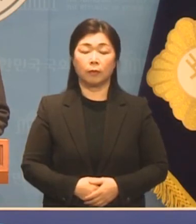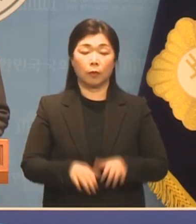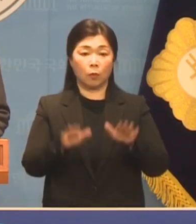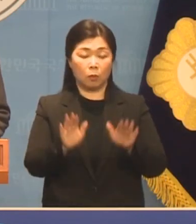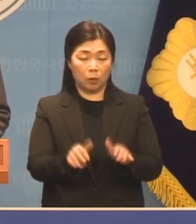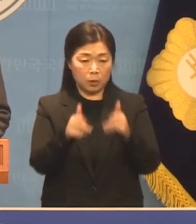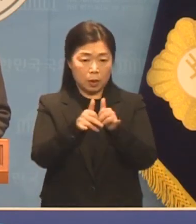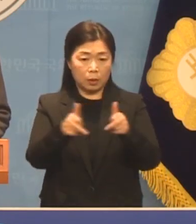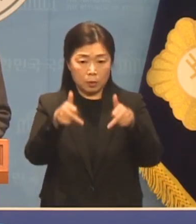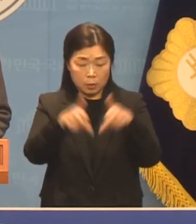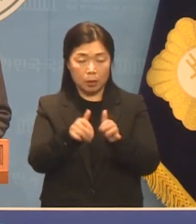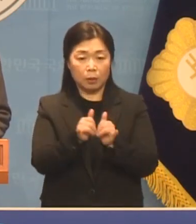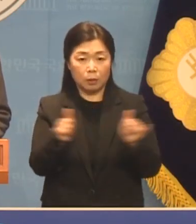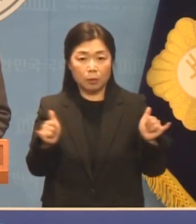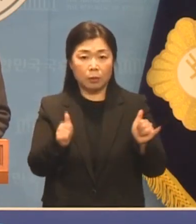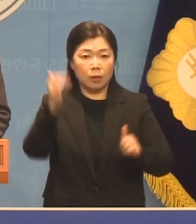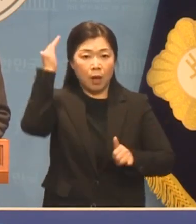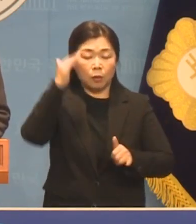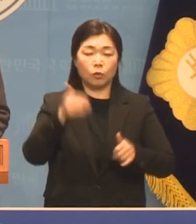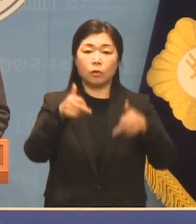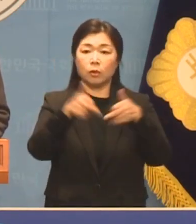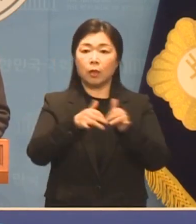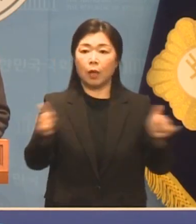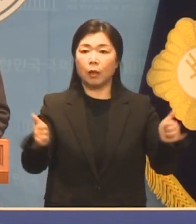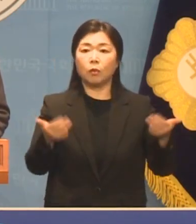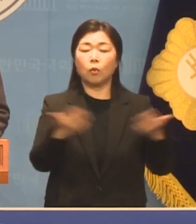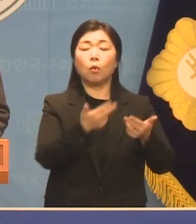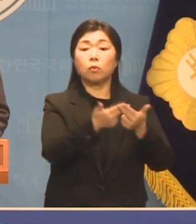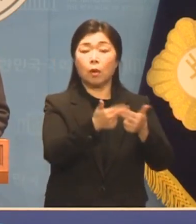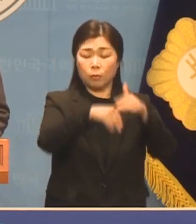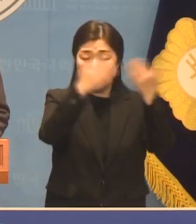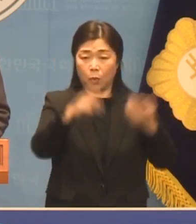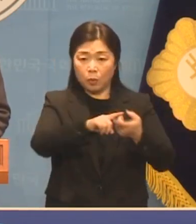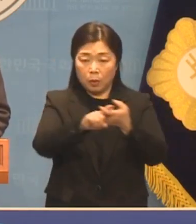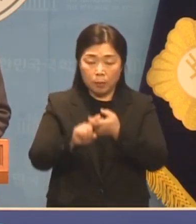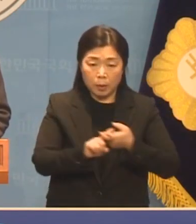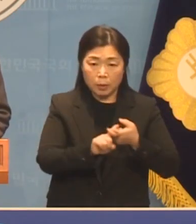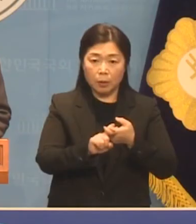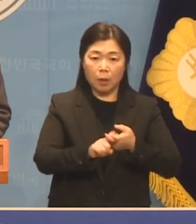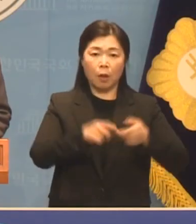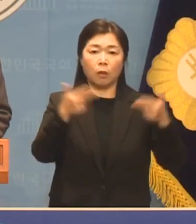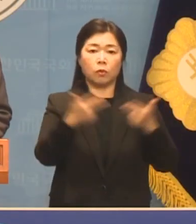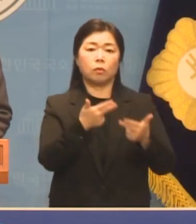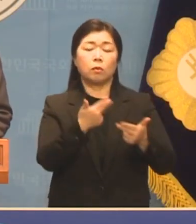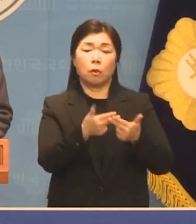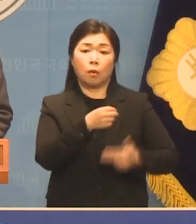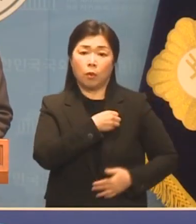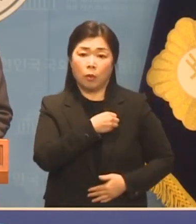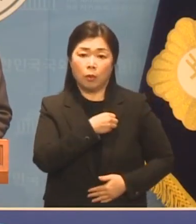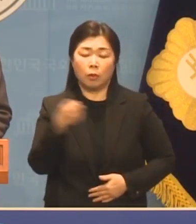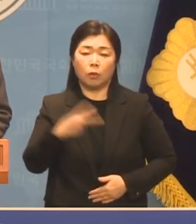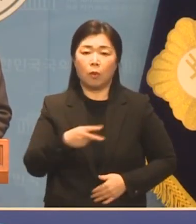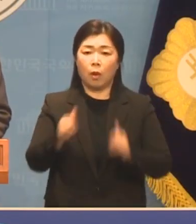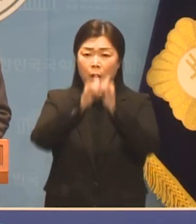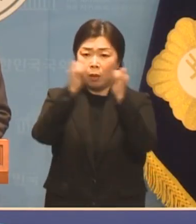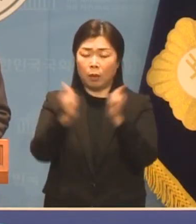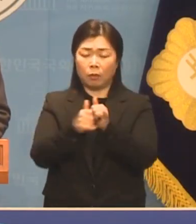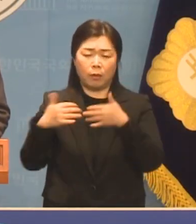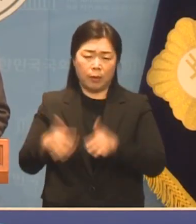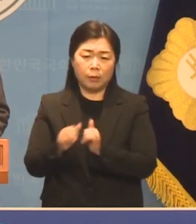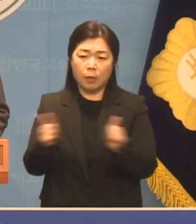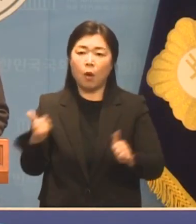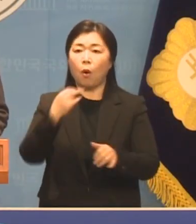장애인을 대변하는 한국장애인 노동조합 총연맹이 조합원과 사회적 약자들의 억울한 사정을